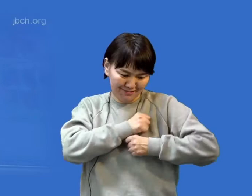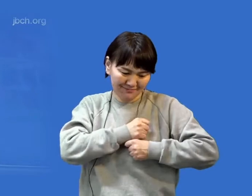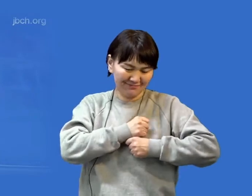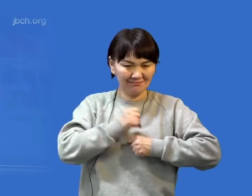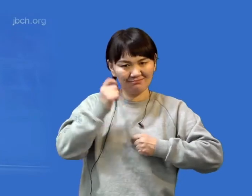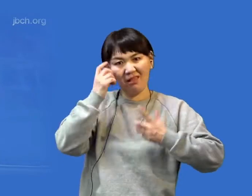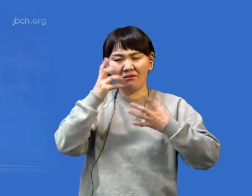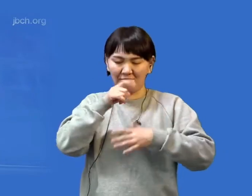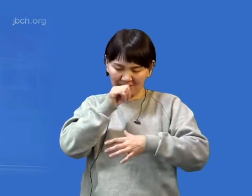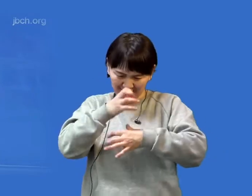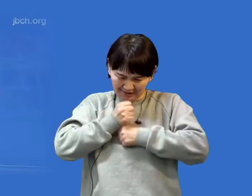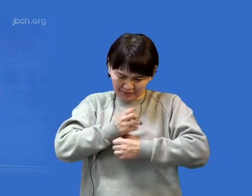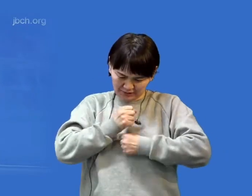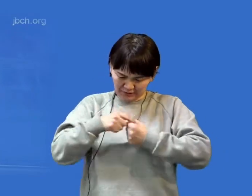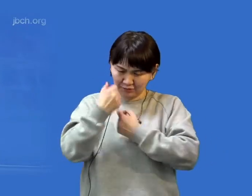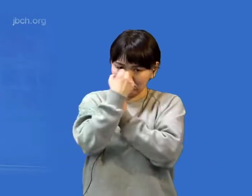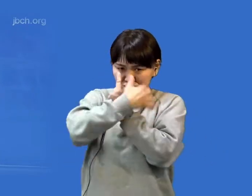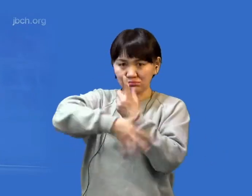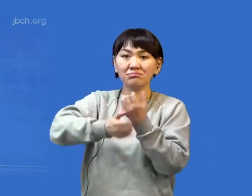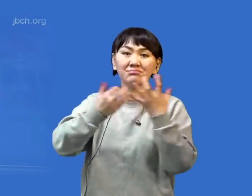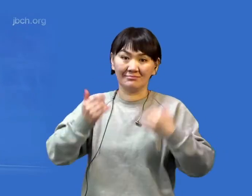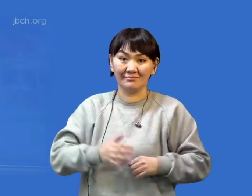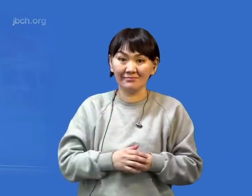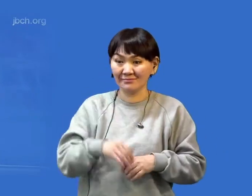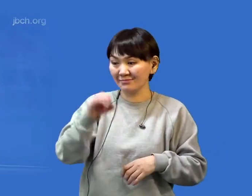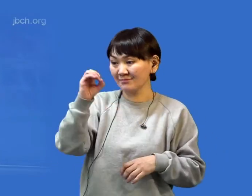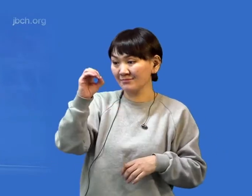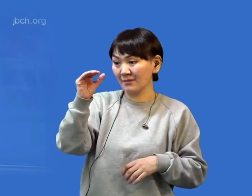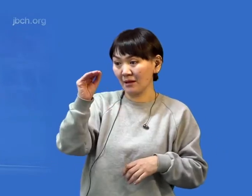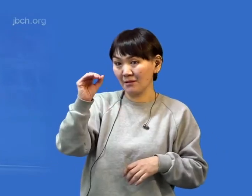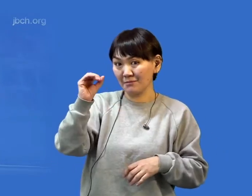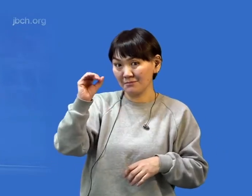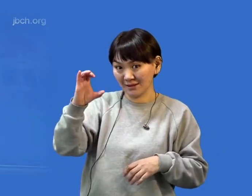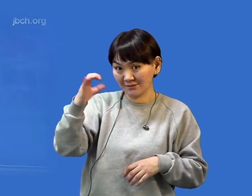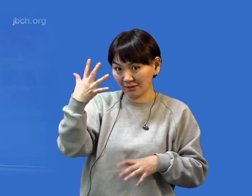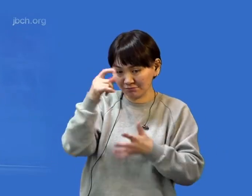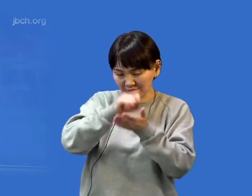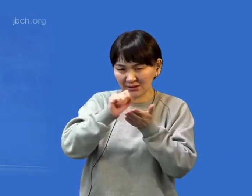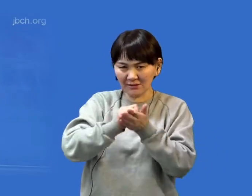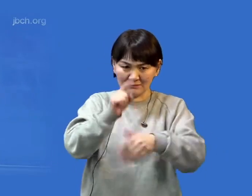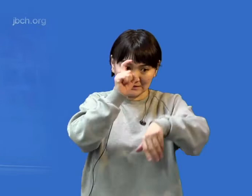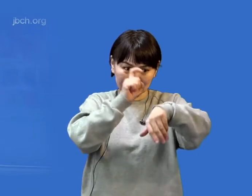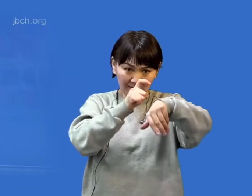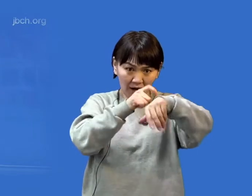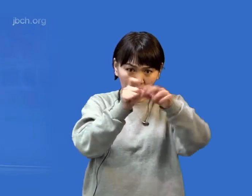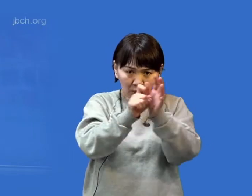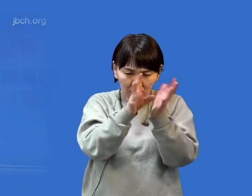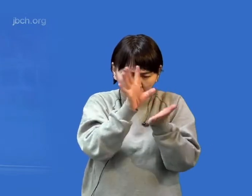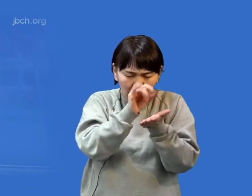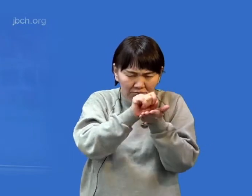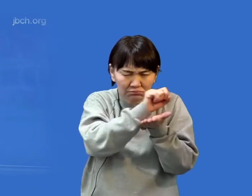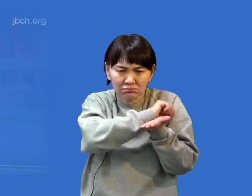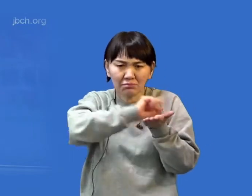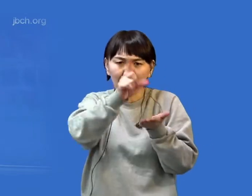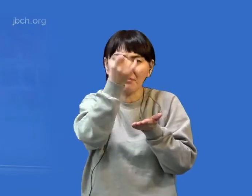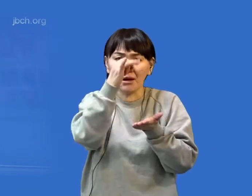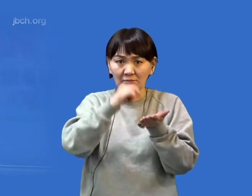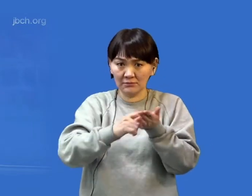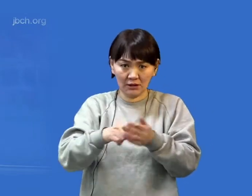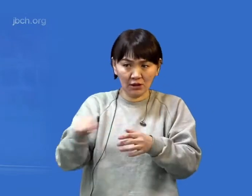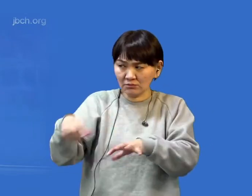Эфес 5 дугаар бүлэг дээрээ савл цаг хугацааг үнэл гэсэн. Энэ өдр хоногуу дэндүү хором муу байгаа